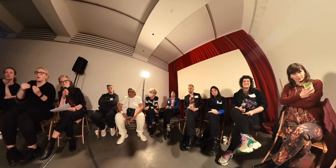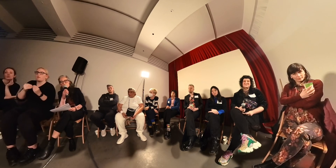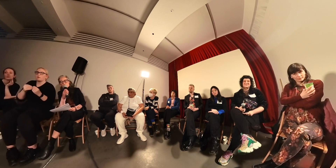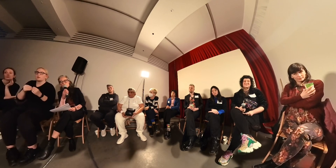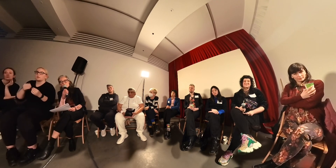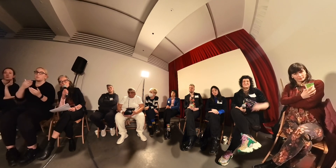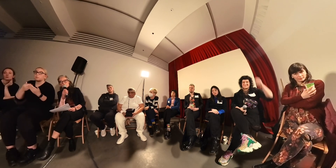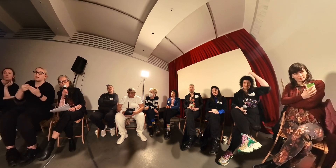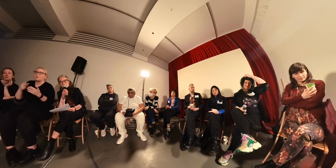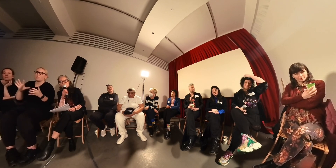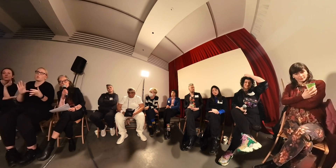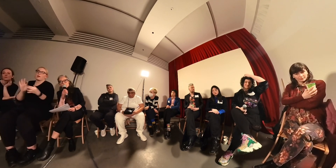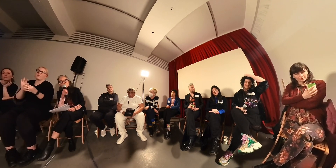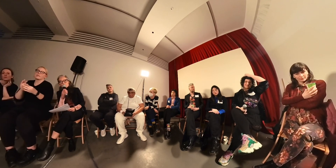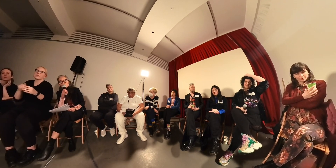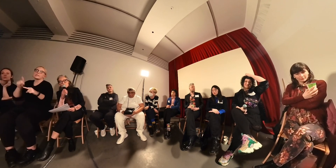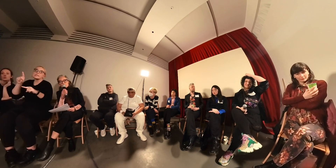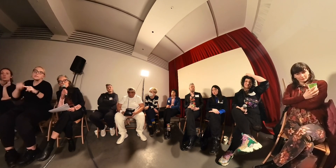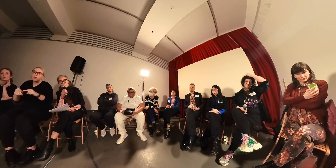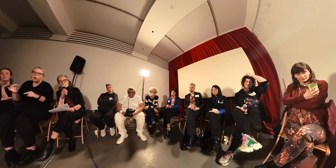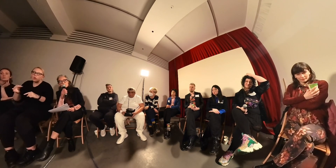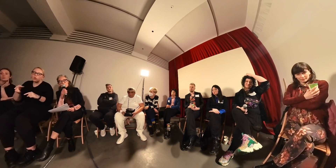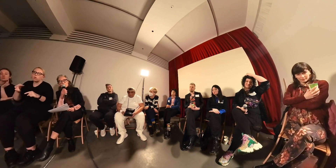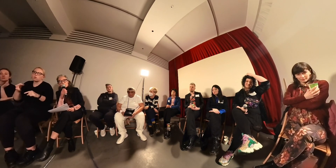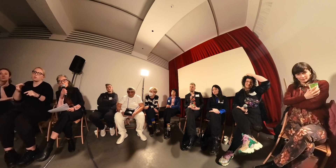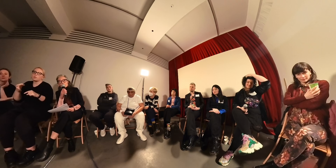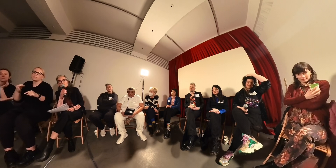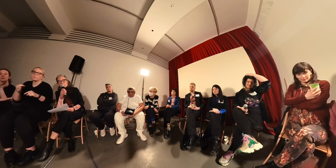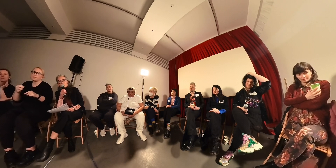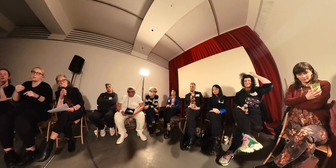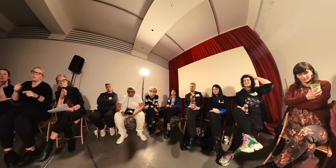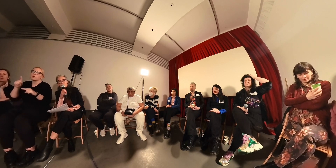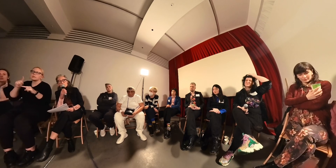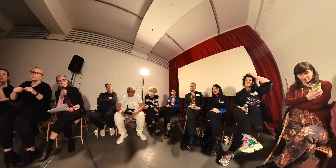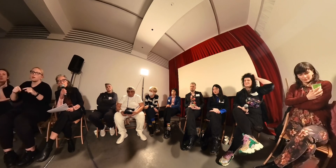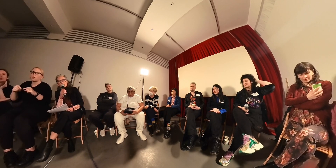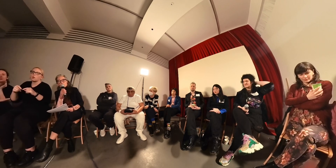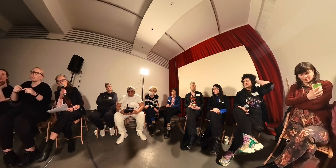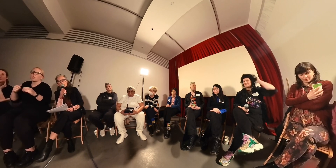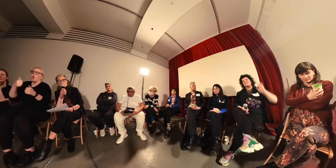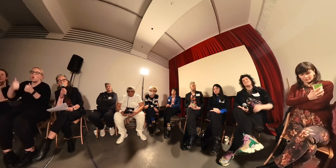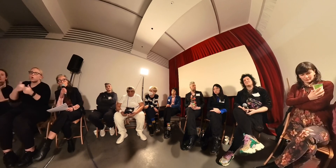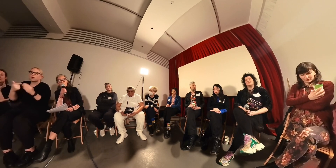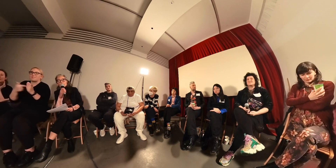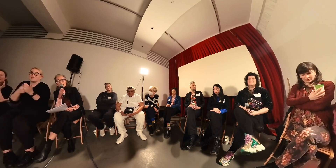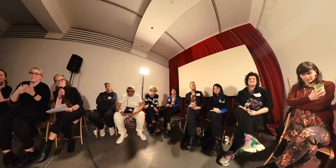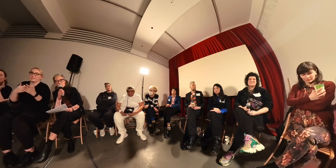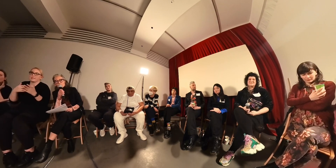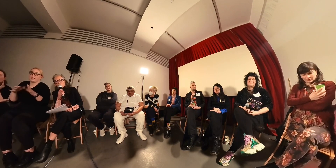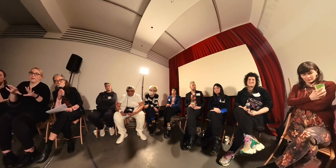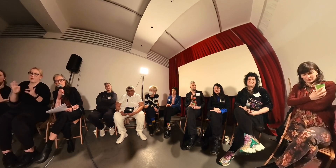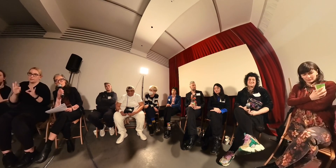zmínit, na kterou jste navazovali, že už vlastně to proběhlo v roce 2010, kdy ten pán z toho